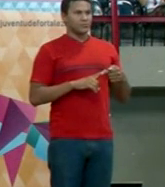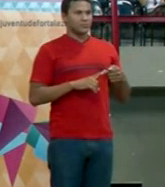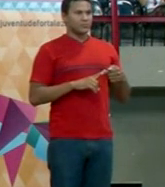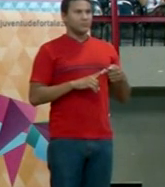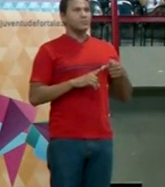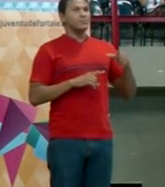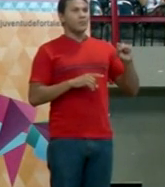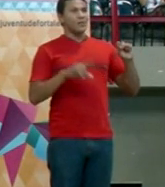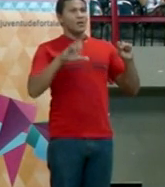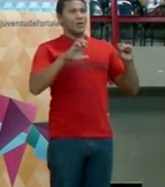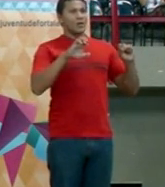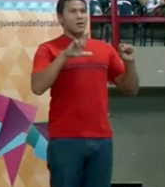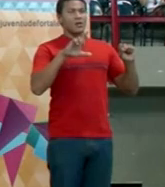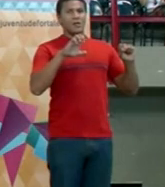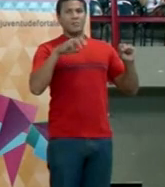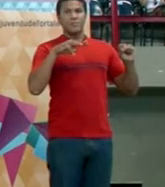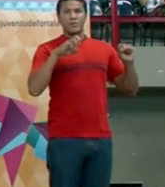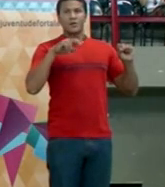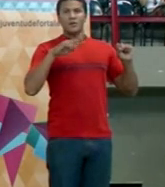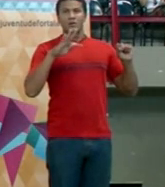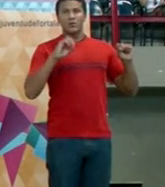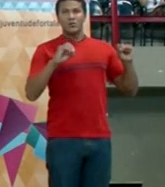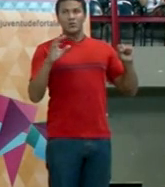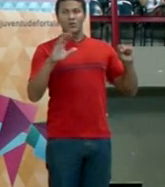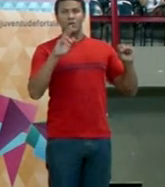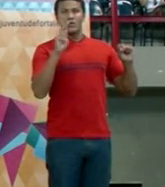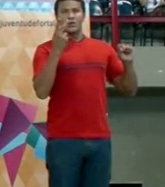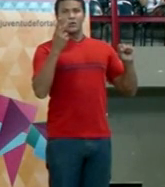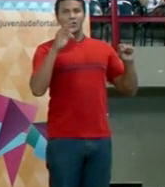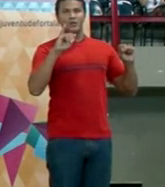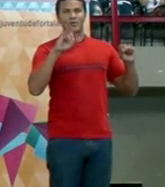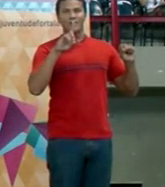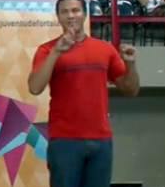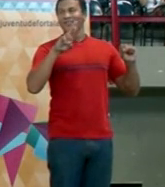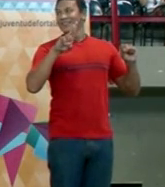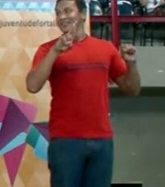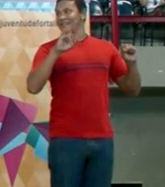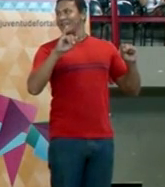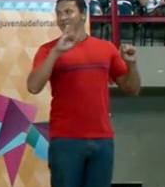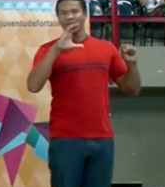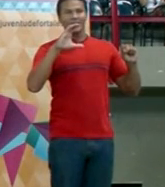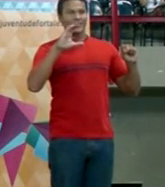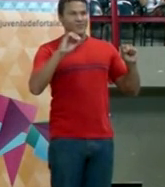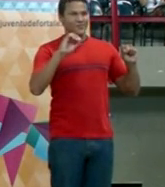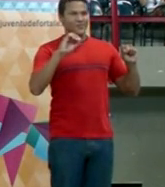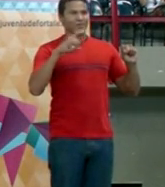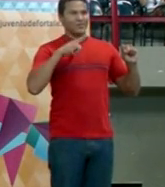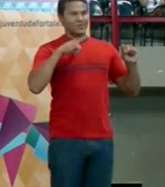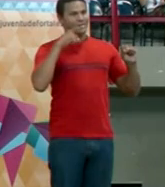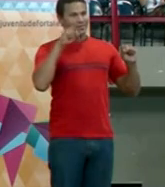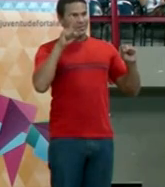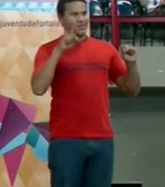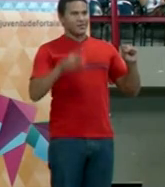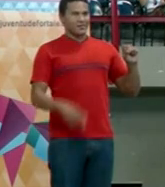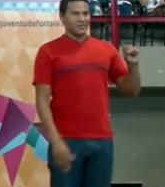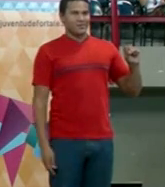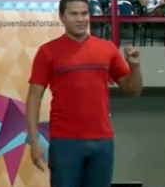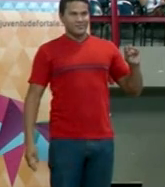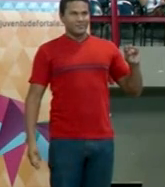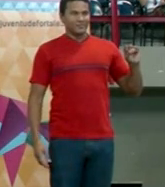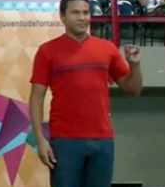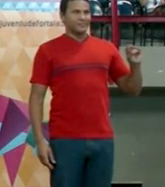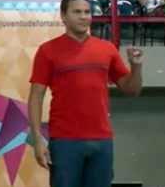elemento hídrico com H, elemento hídrico com H e tem acento, que é